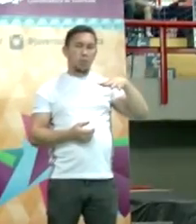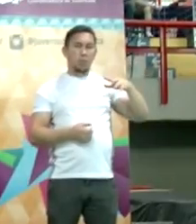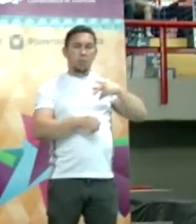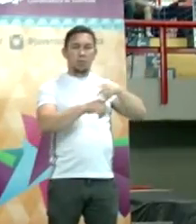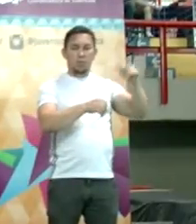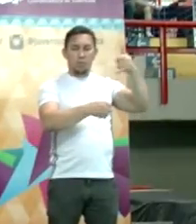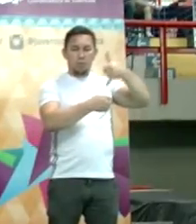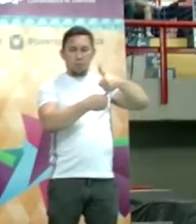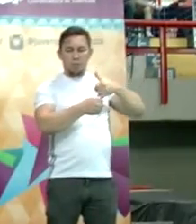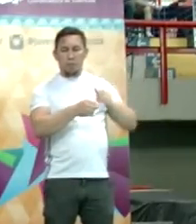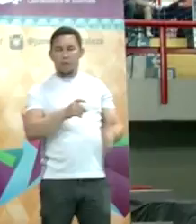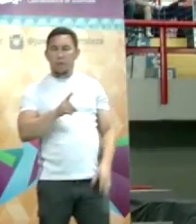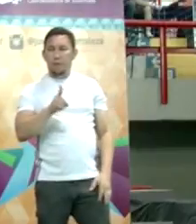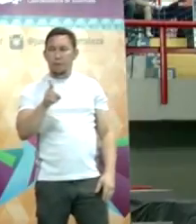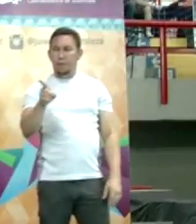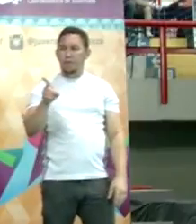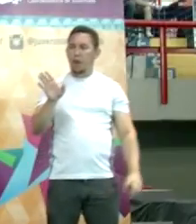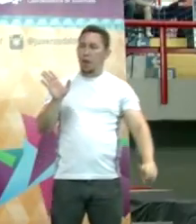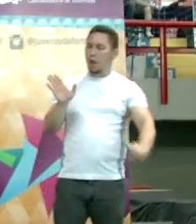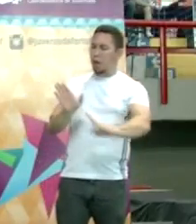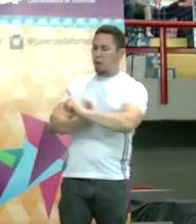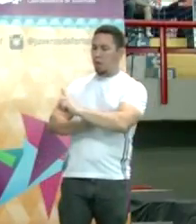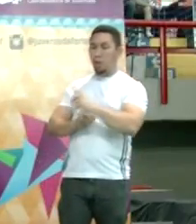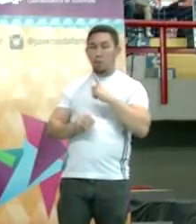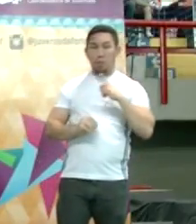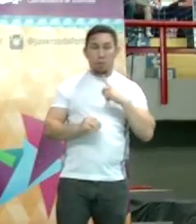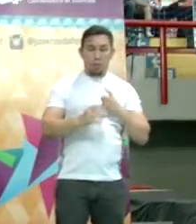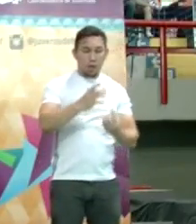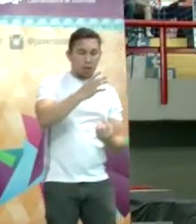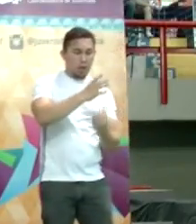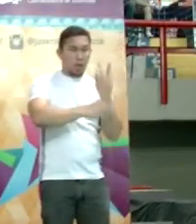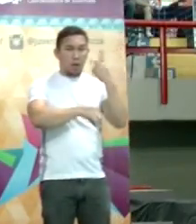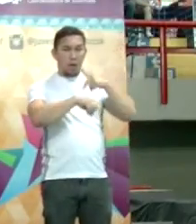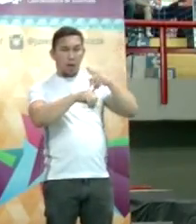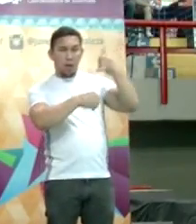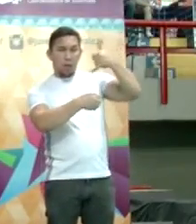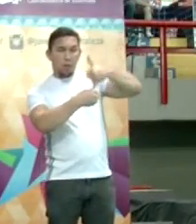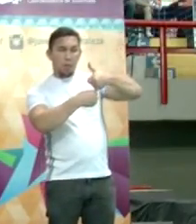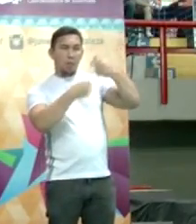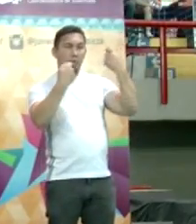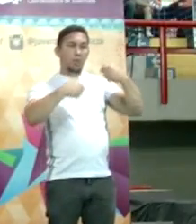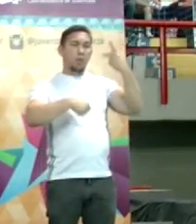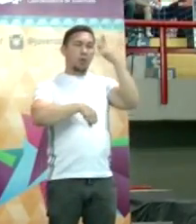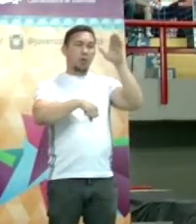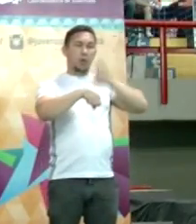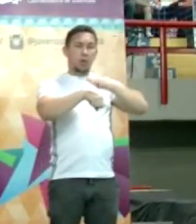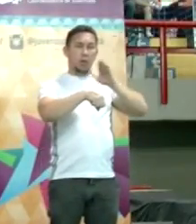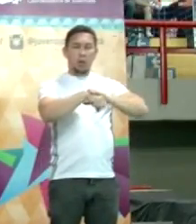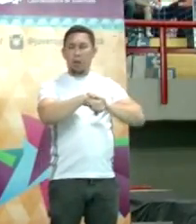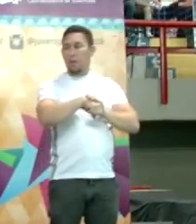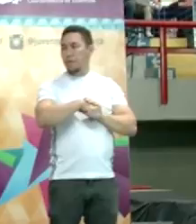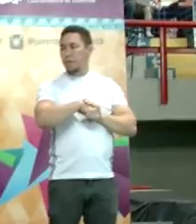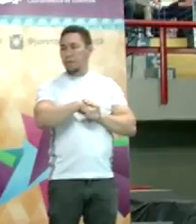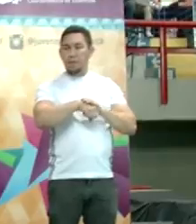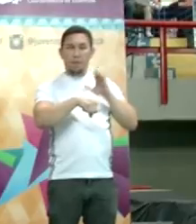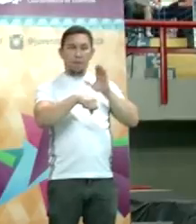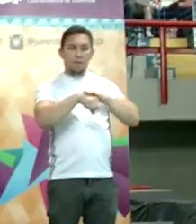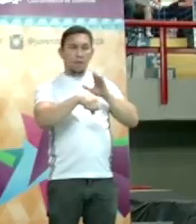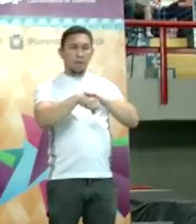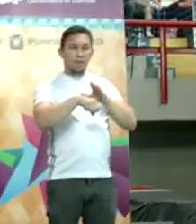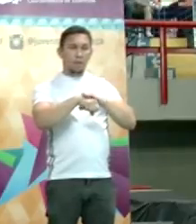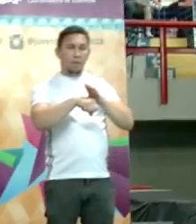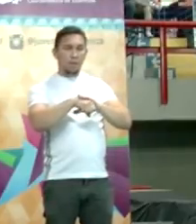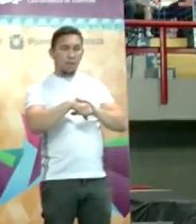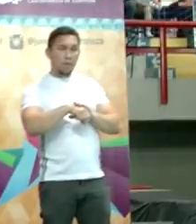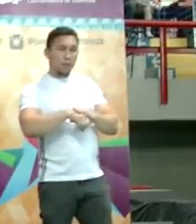Para você ter a formação de petróleo, você precisa ter rochas